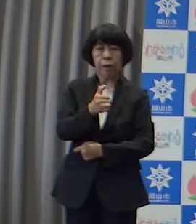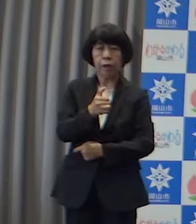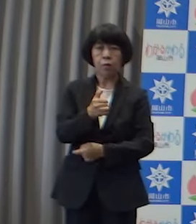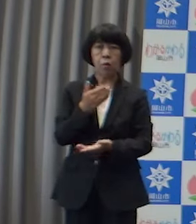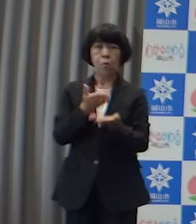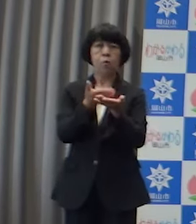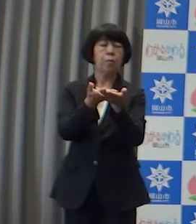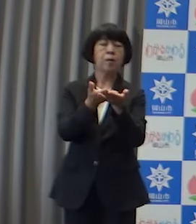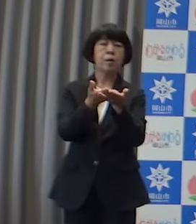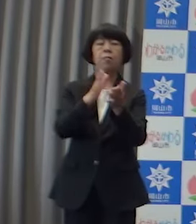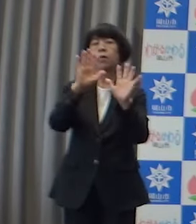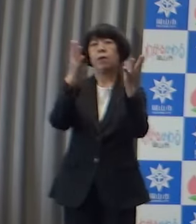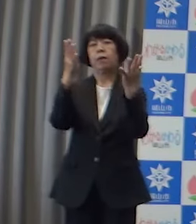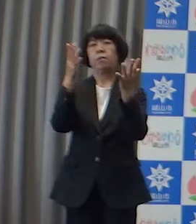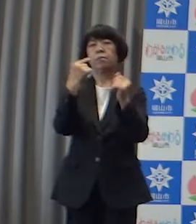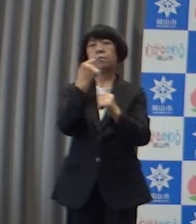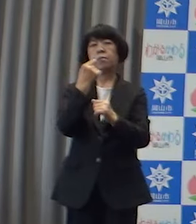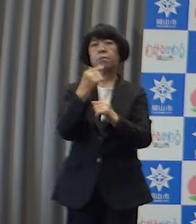ません。